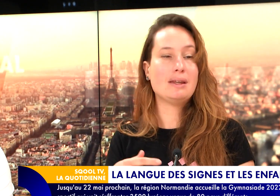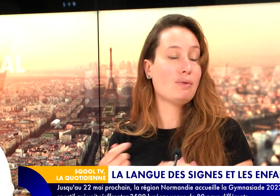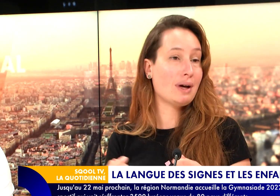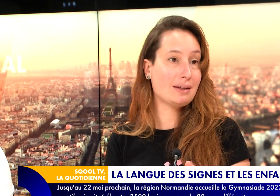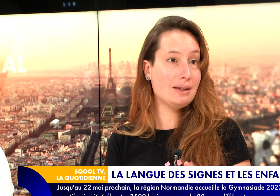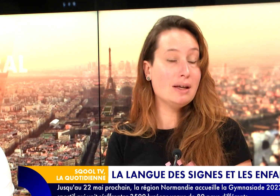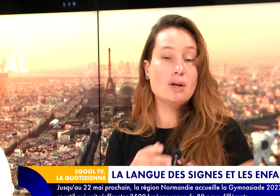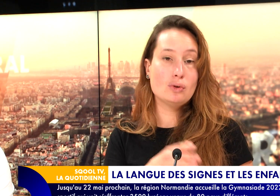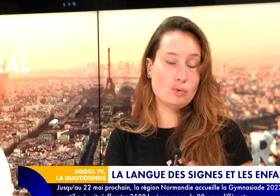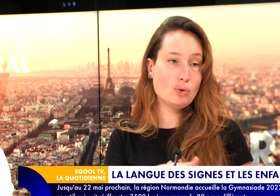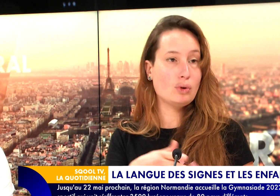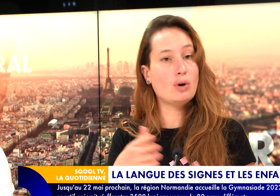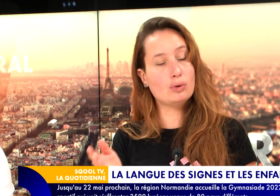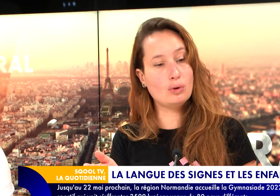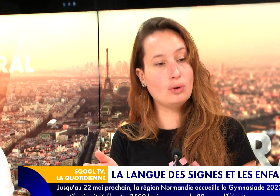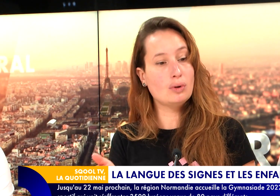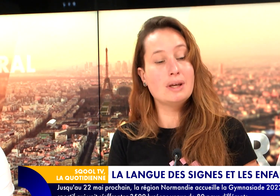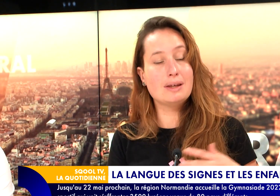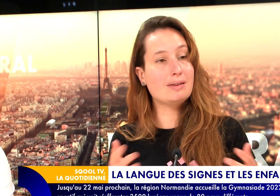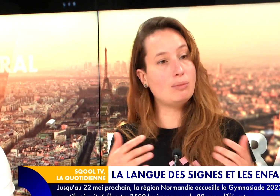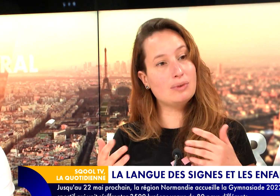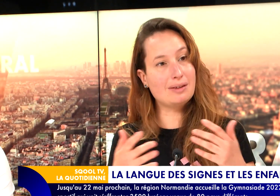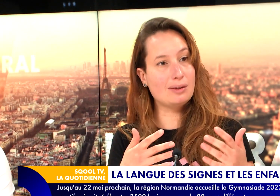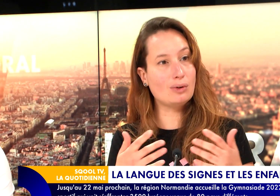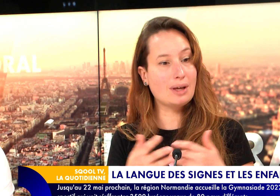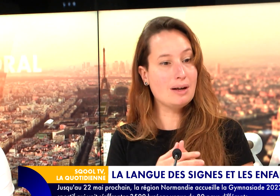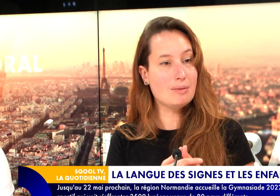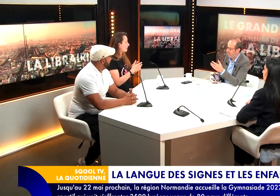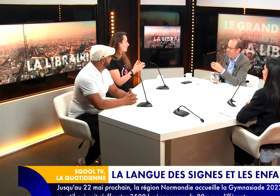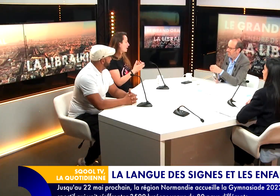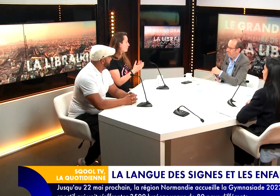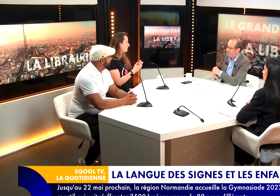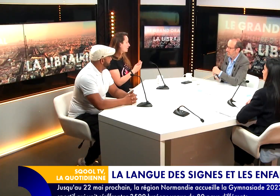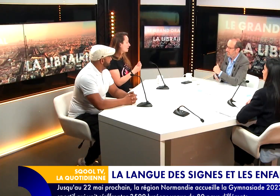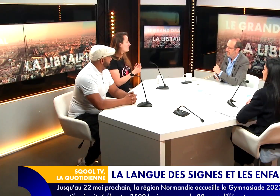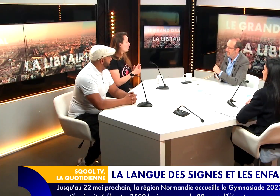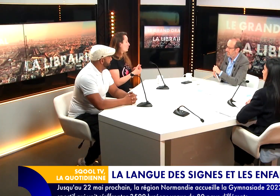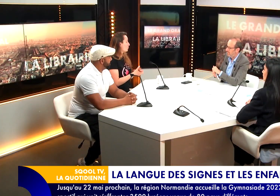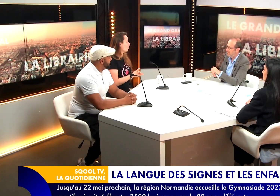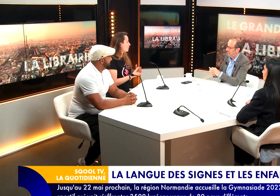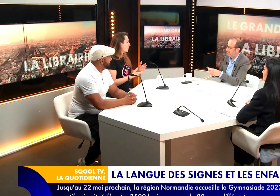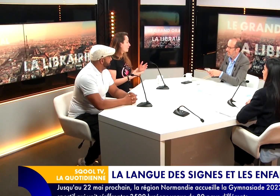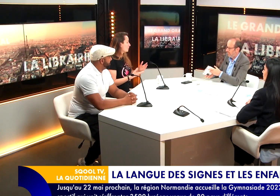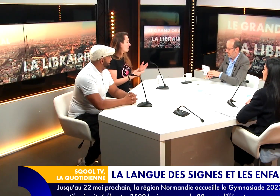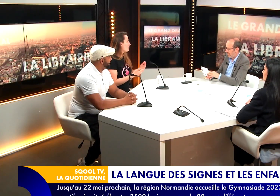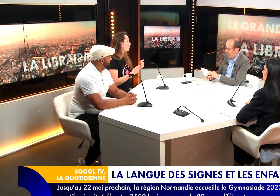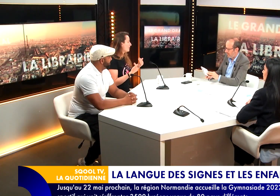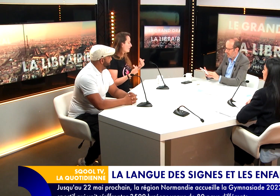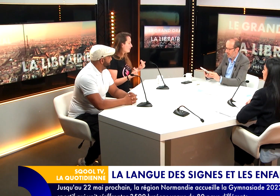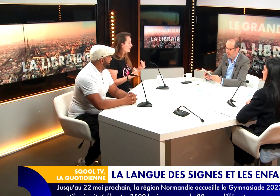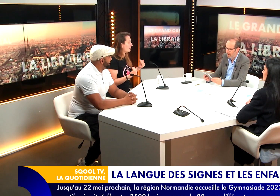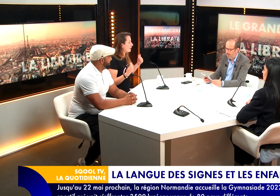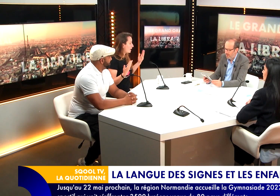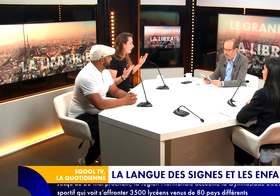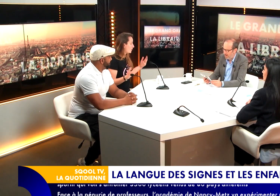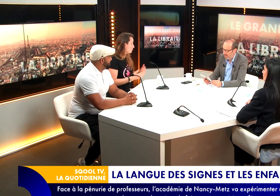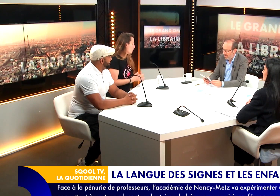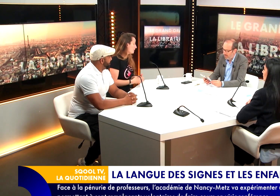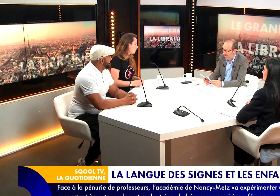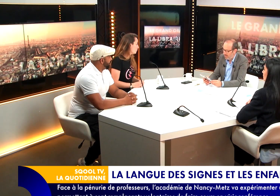des fratries sourdes, entendantes, qui s'amusent à signer entre elles à travers la musique. Donc oui, on a aussi la politesse, ça sert à communiquer tout